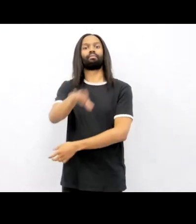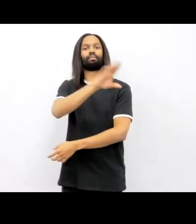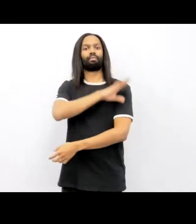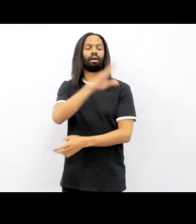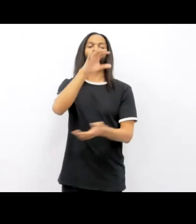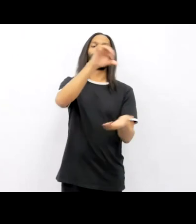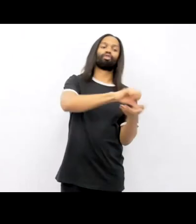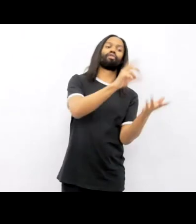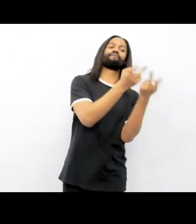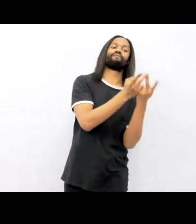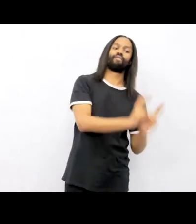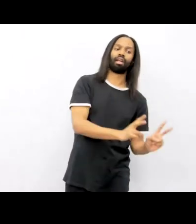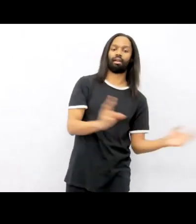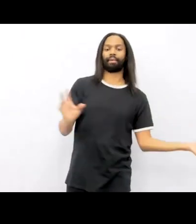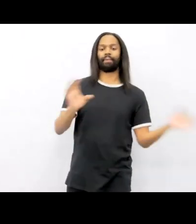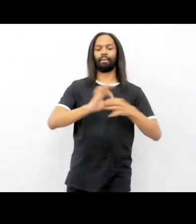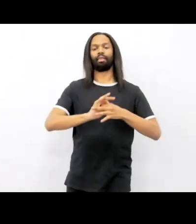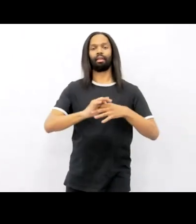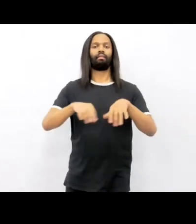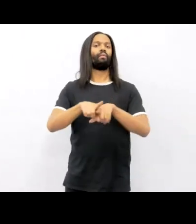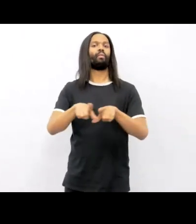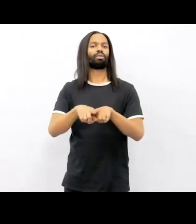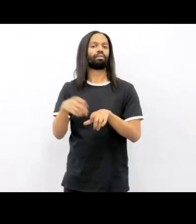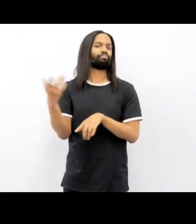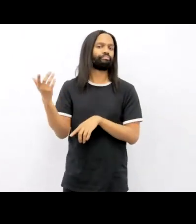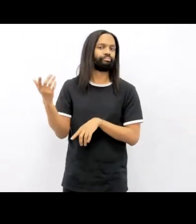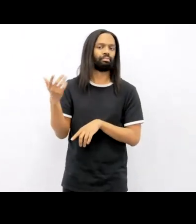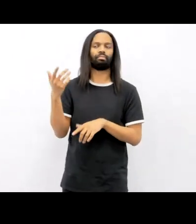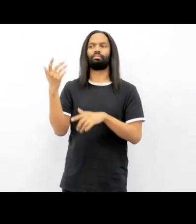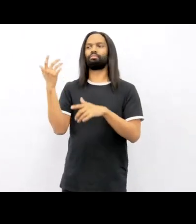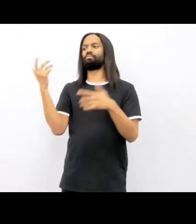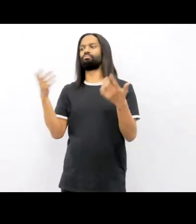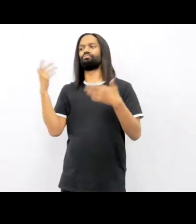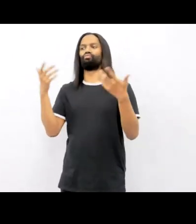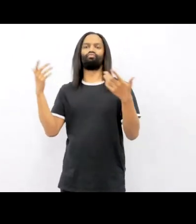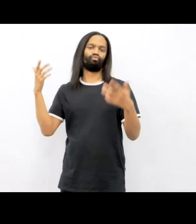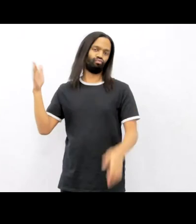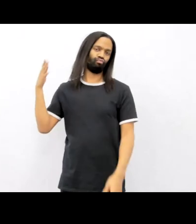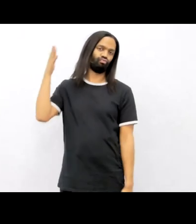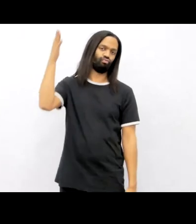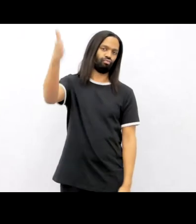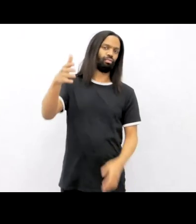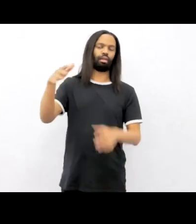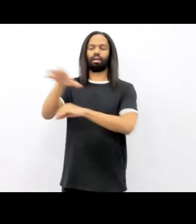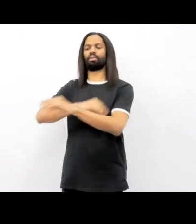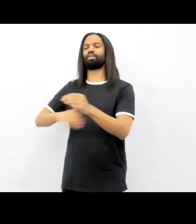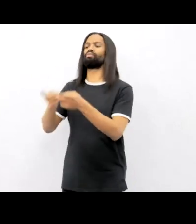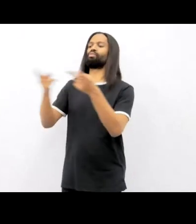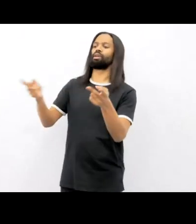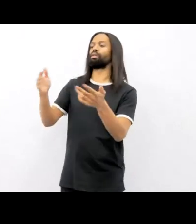centre-ville qu'également au niveau de tous les programmes et les usages qu'on pourra développer dans le cadre des espaces publics et